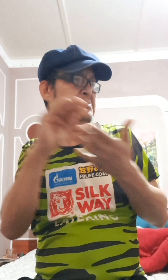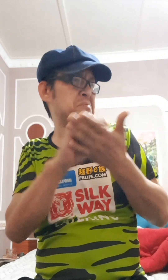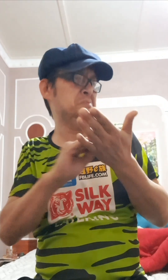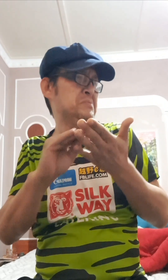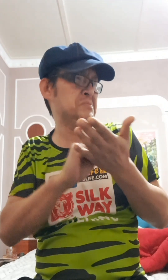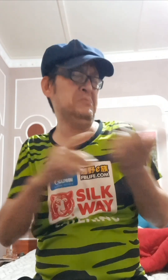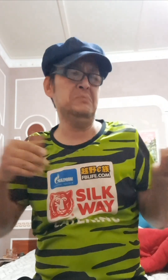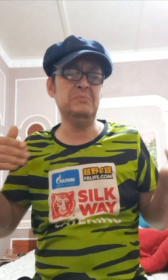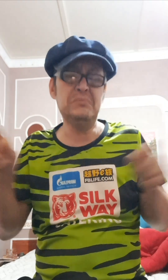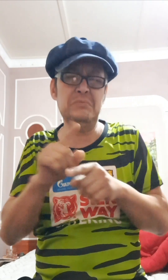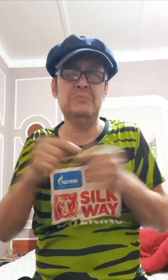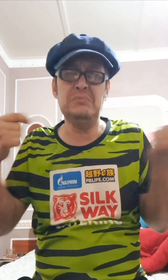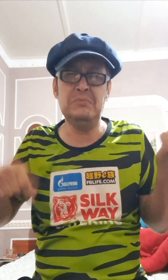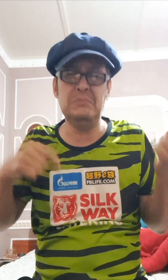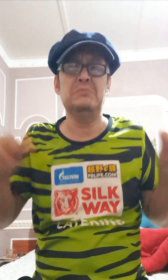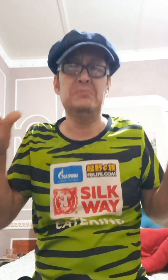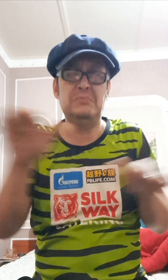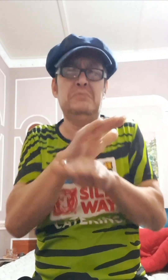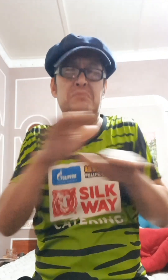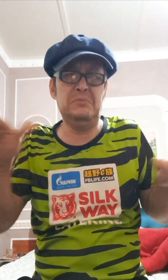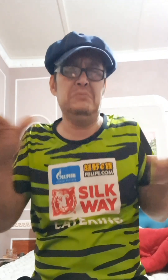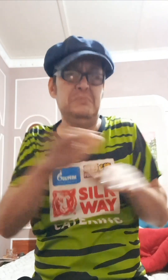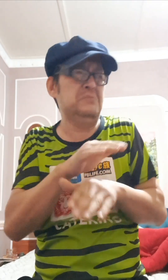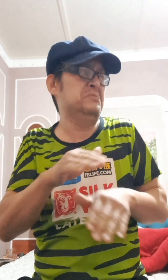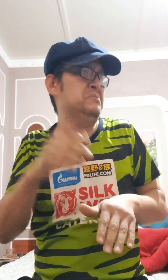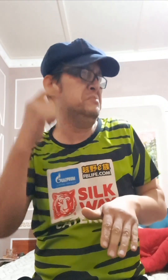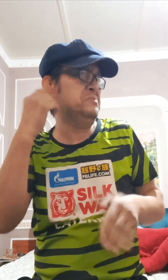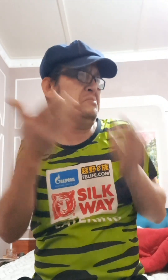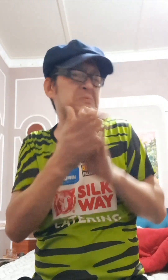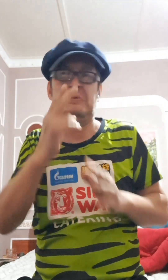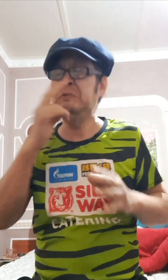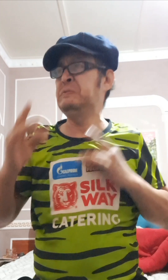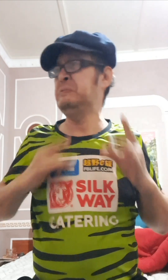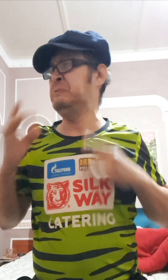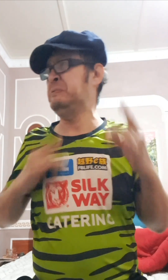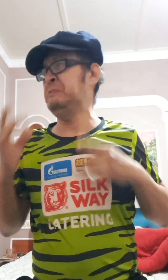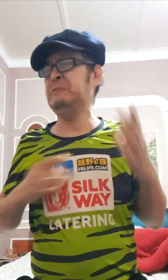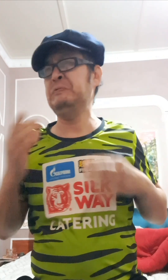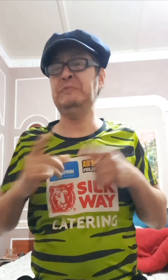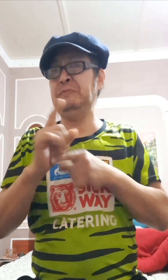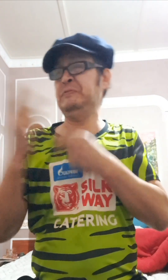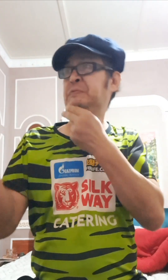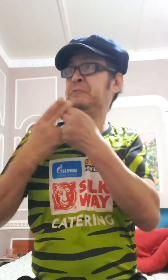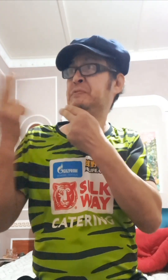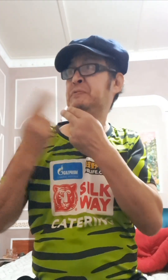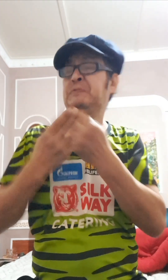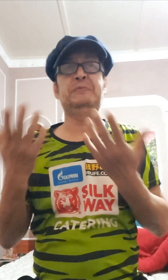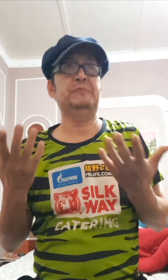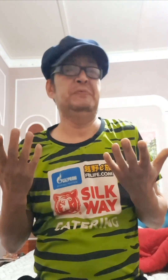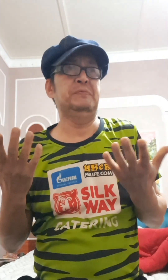o agujeros en la madera podrían provocar la pérdida de la valiosa bebida. Los barriles, que pueden pesar más de